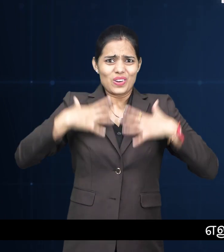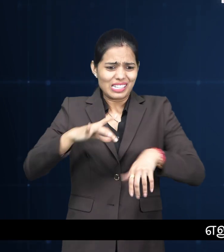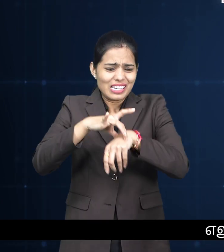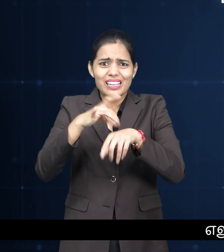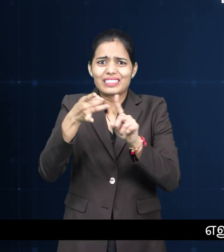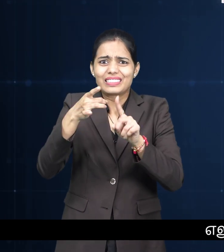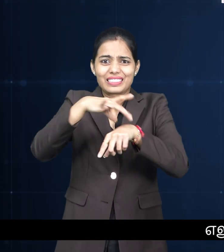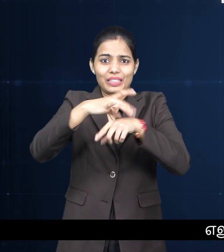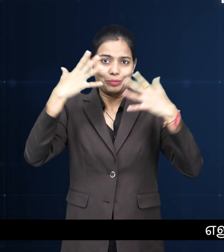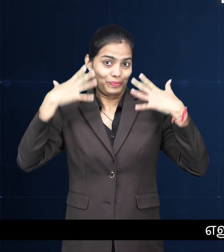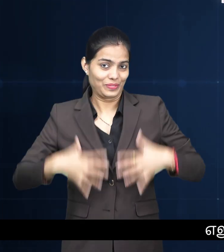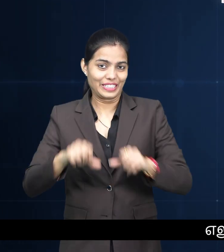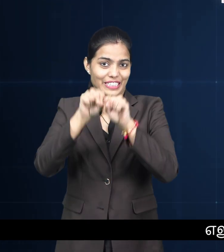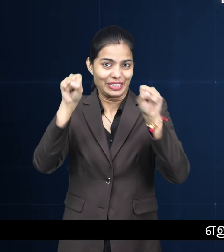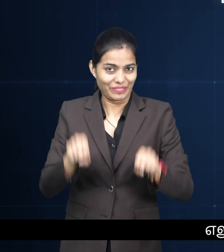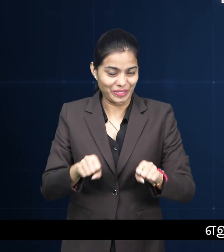எலும்பு மண்டலம்.